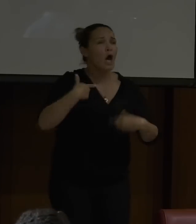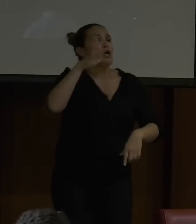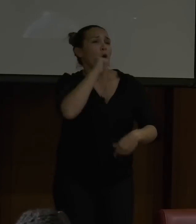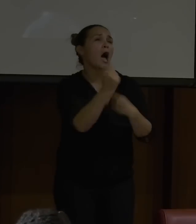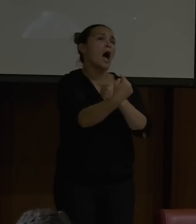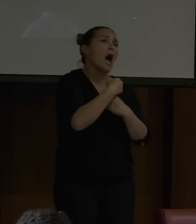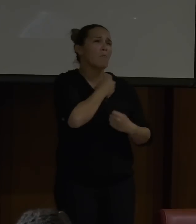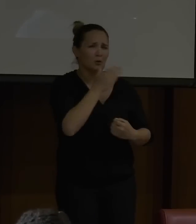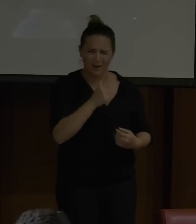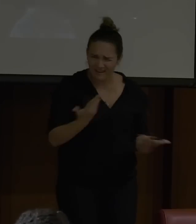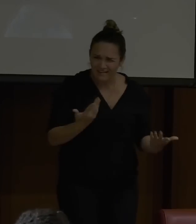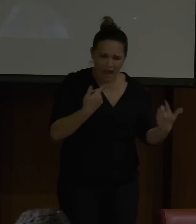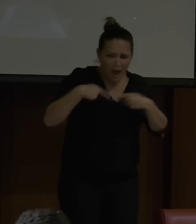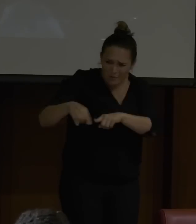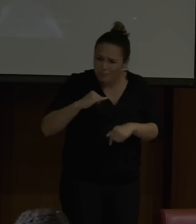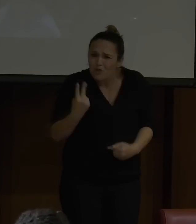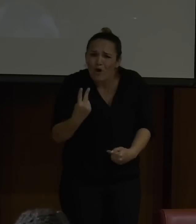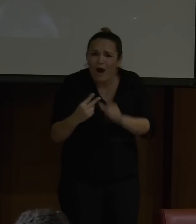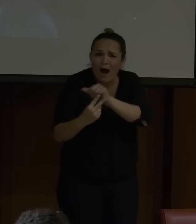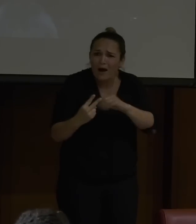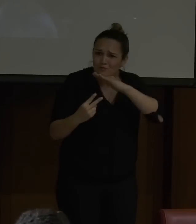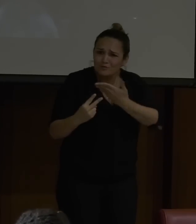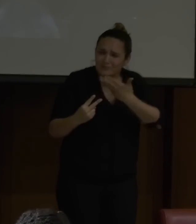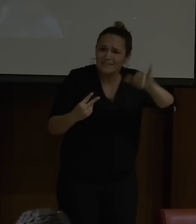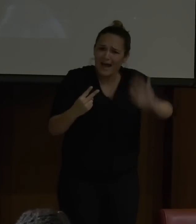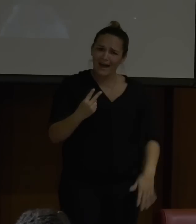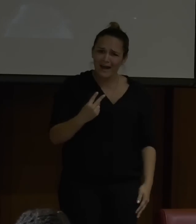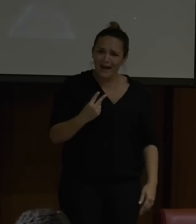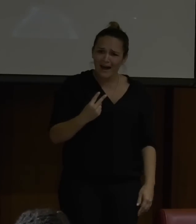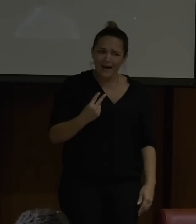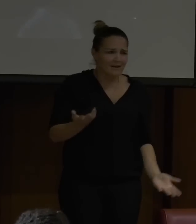Claro. Claro que sí, era una vaina, pero...